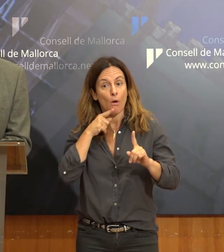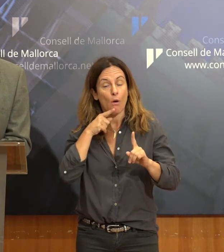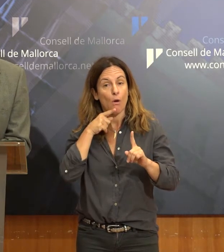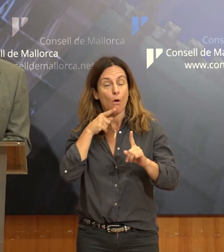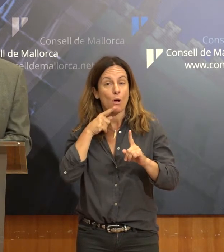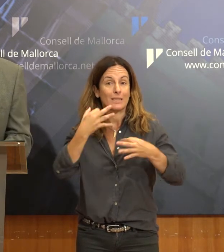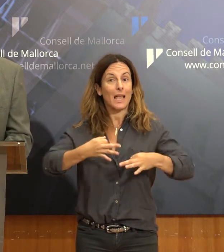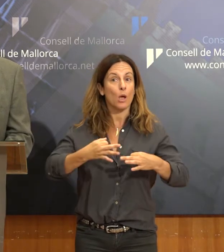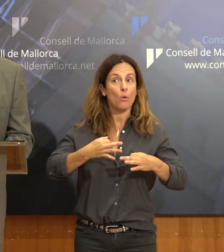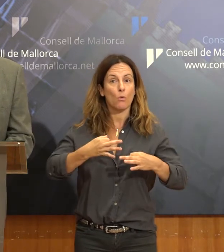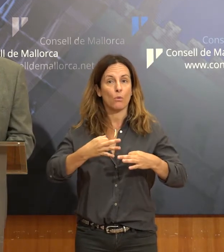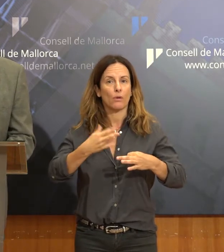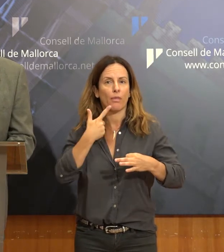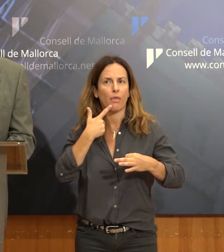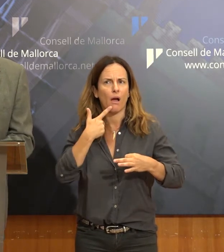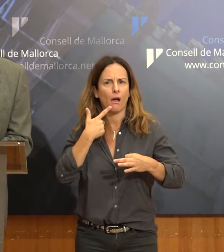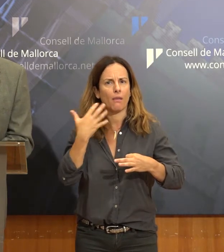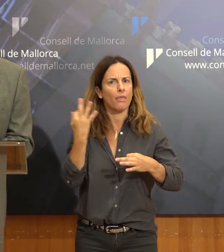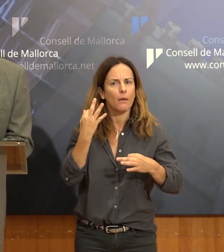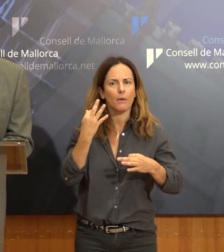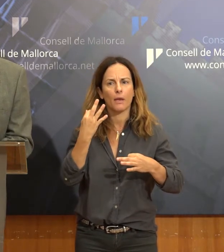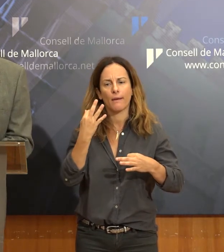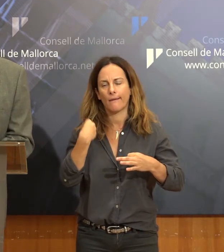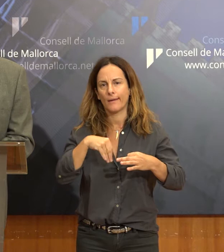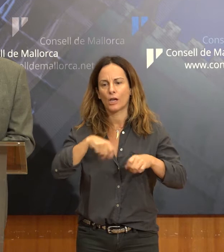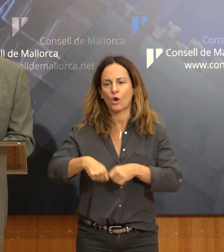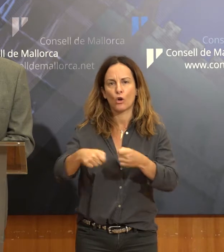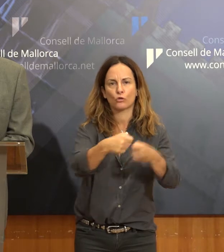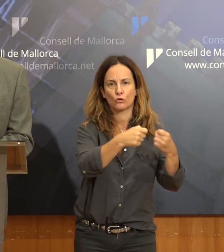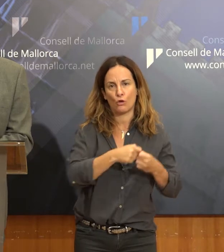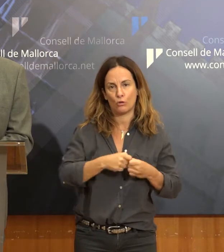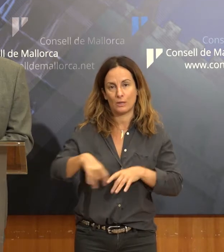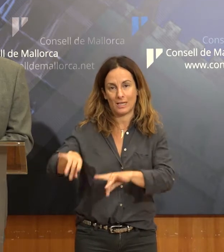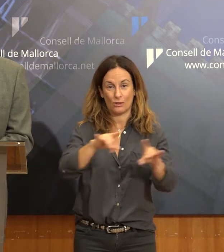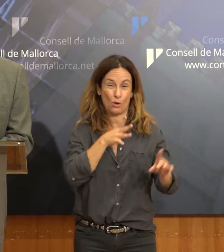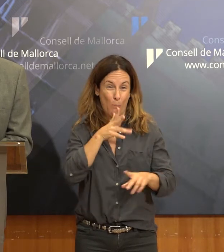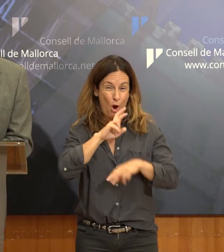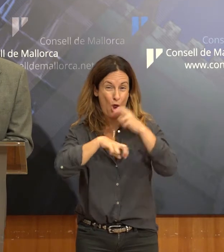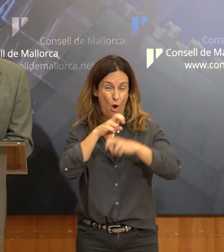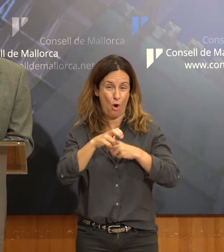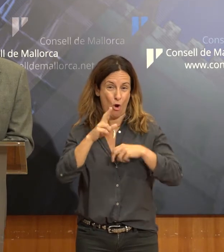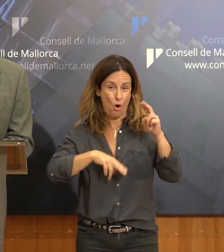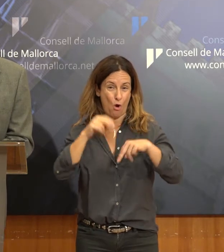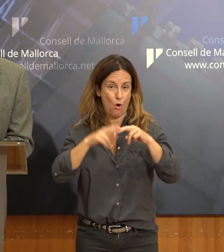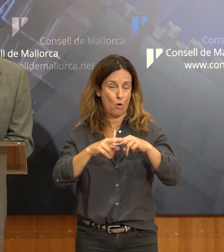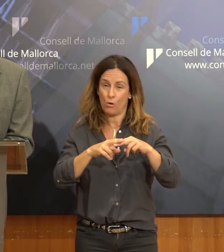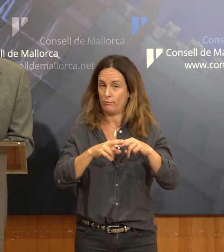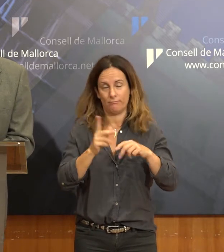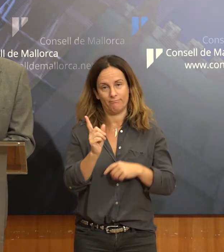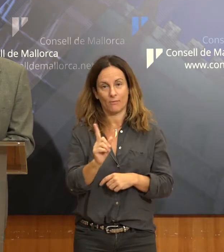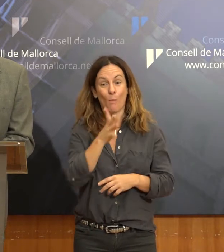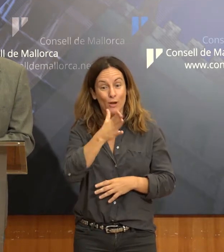de destruir moltes quarterades de territori. I per això el projecte que presentam se